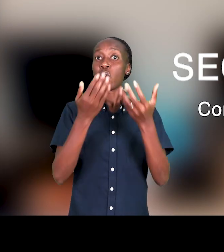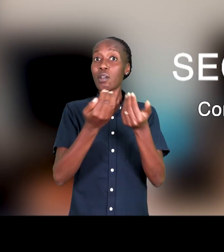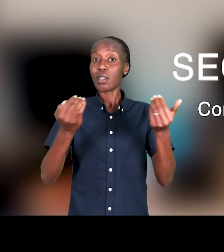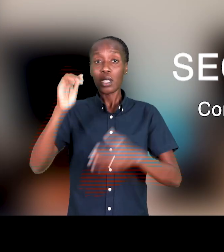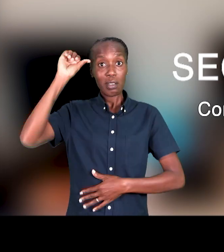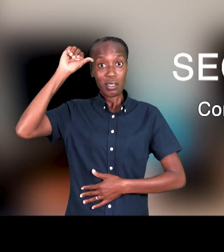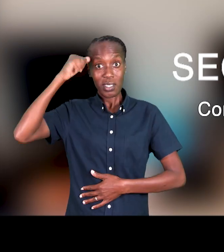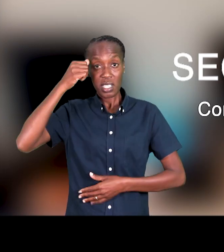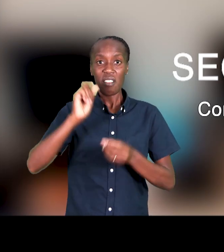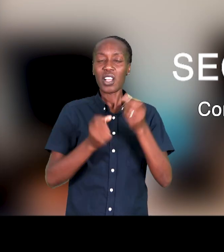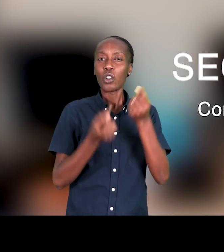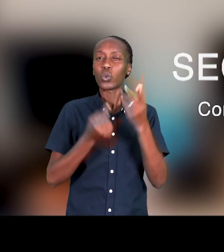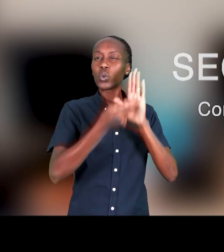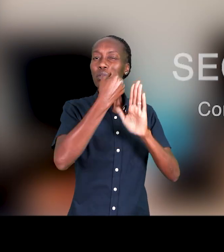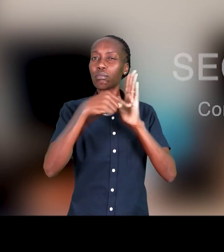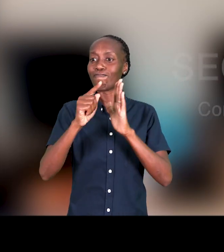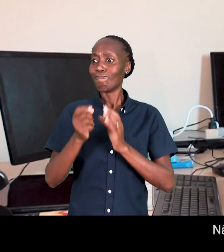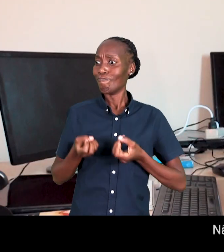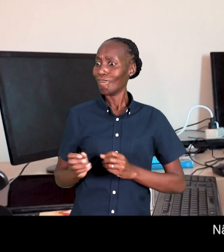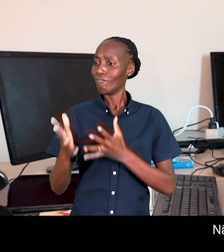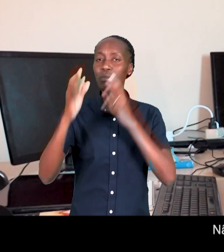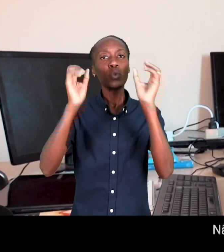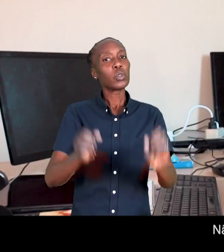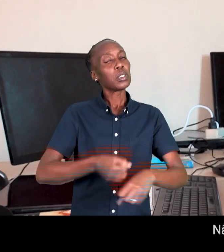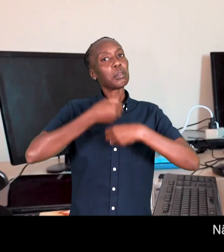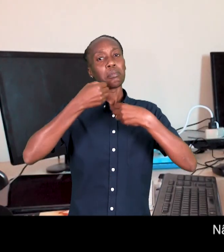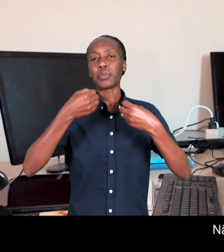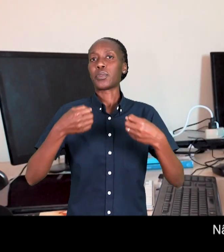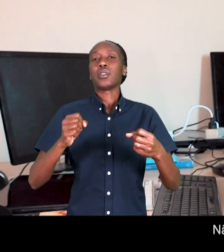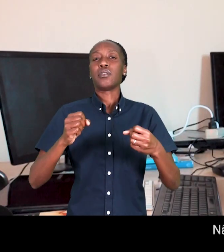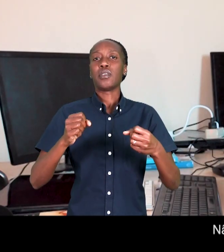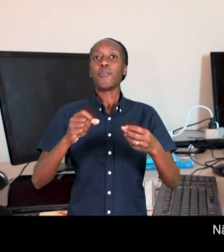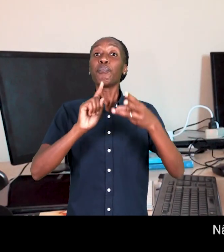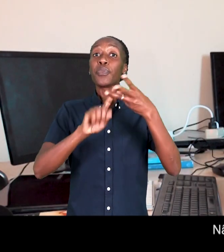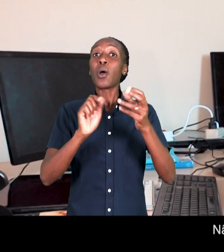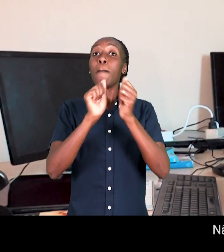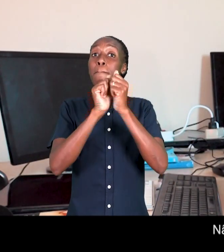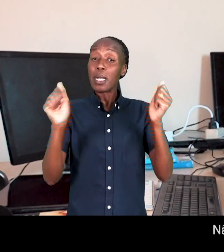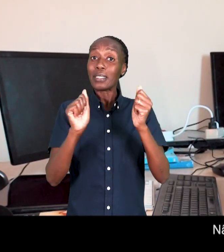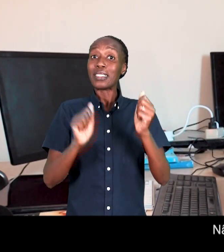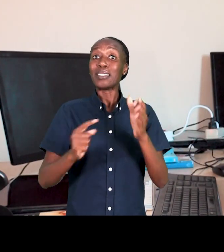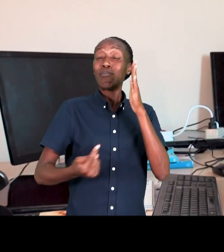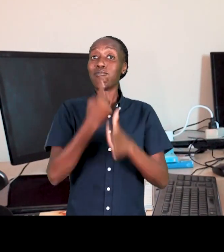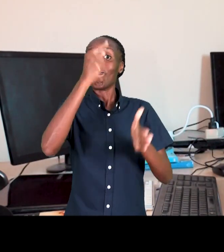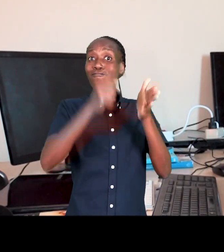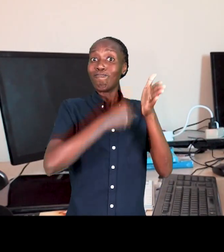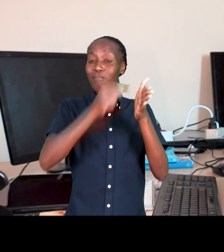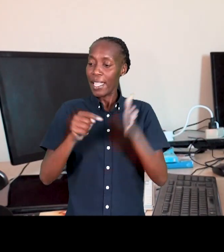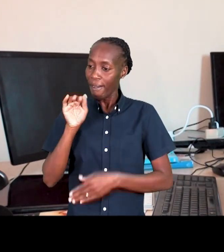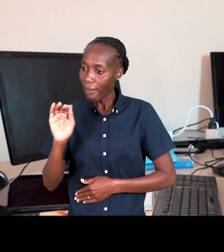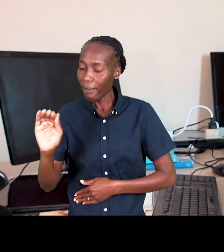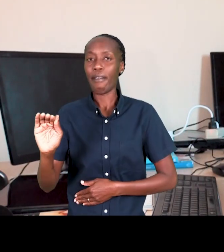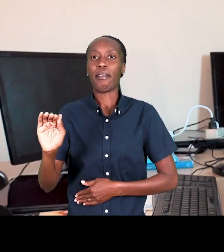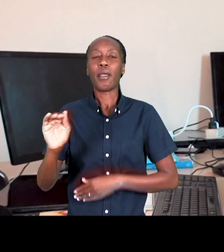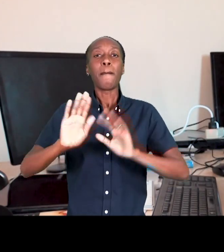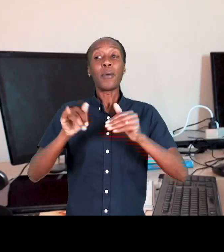a criança autista faz uma coisa certa. Não devemos felicitar quando a criança autista faz uma coisa correta, mas devemos